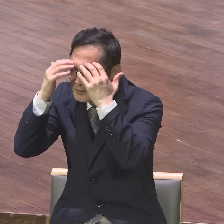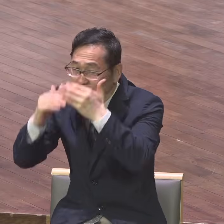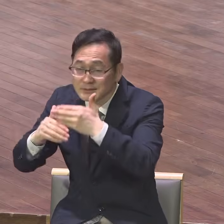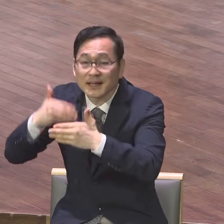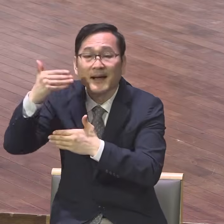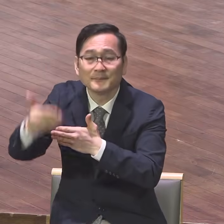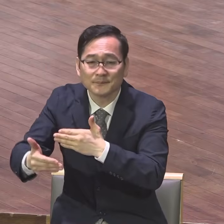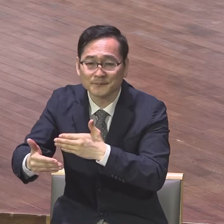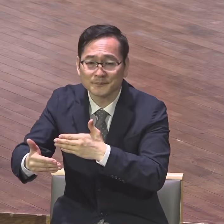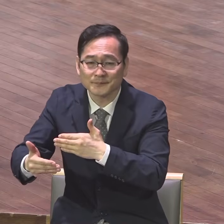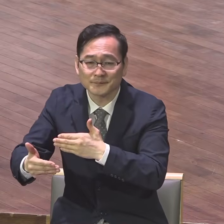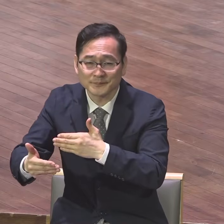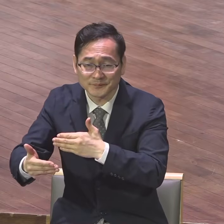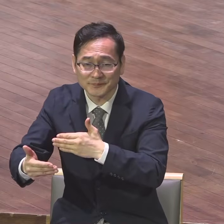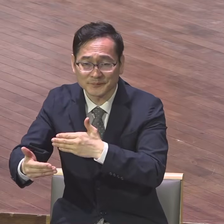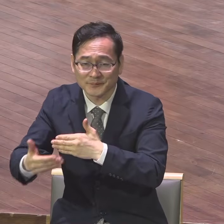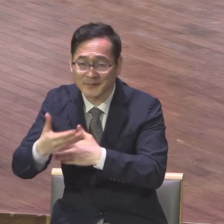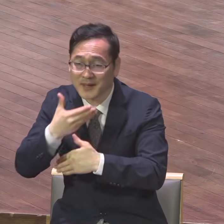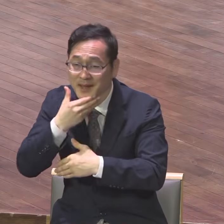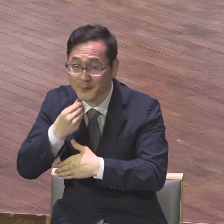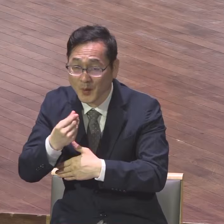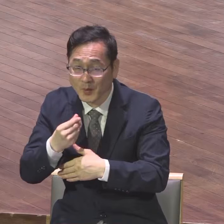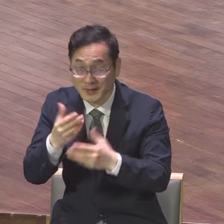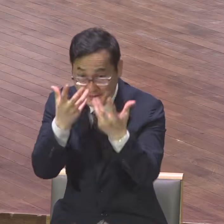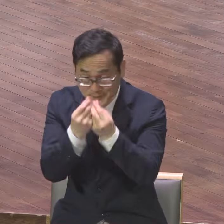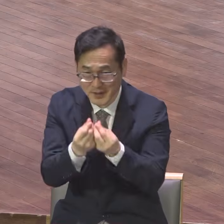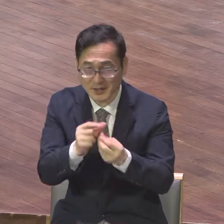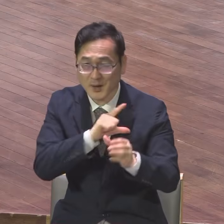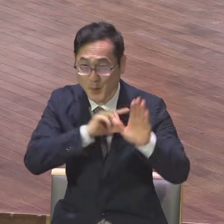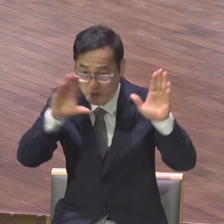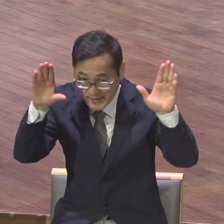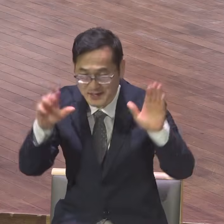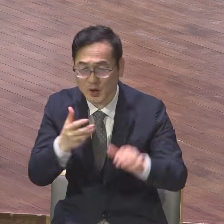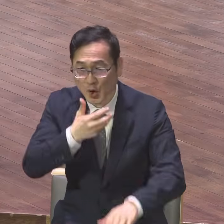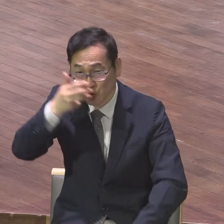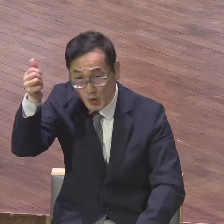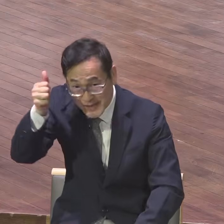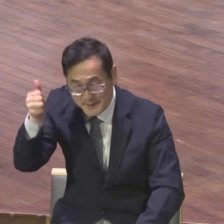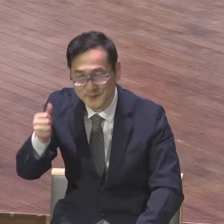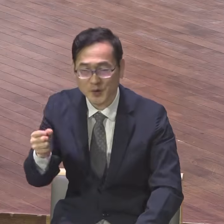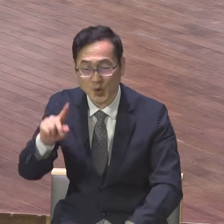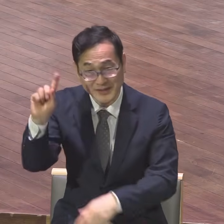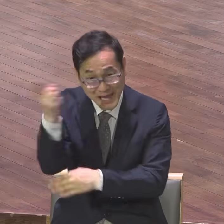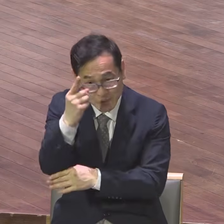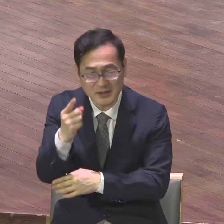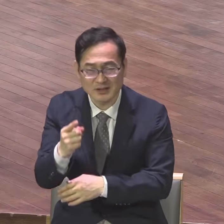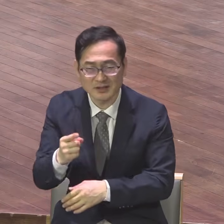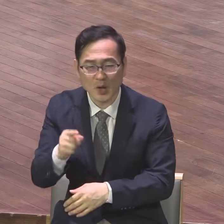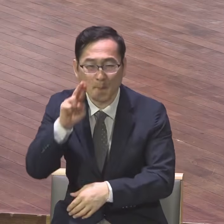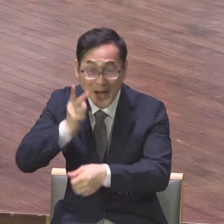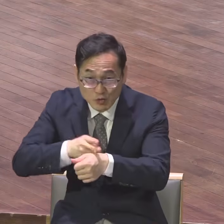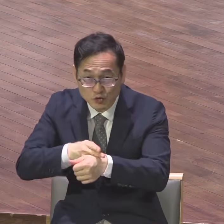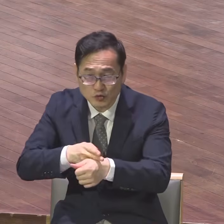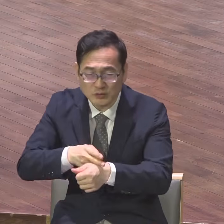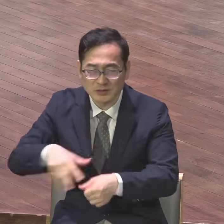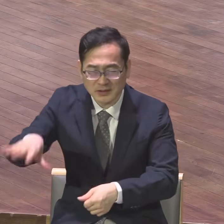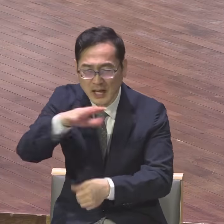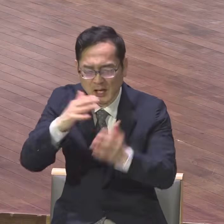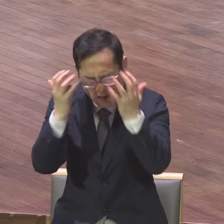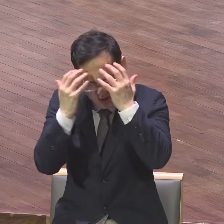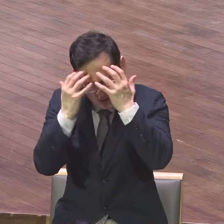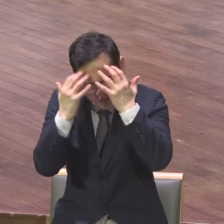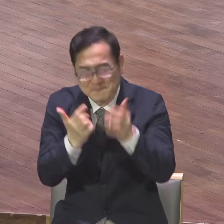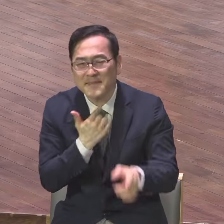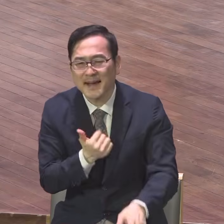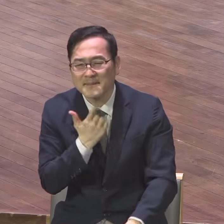거쳤습니다. 요셉, 모세, 다윗, 사도 바울, 광야의 아픔의 시간표를